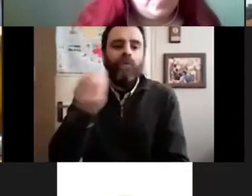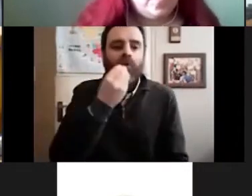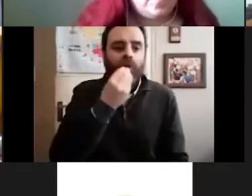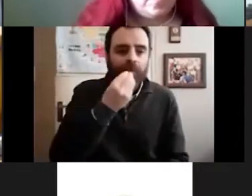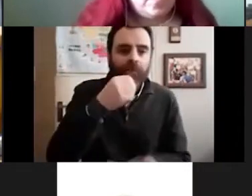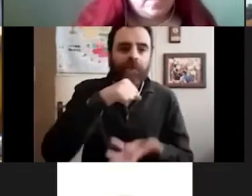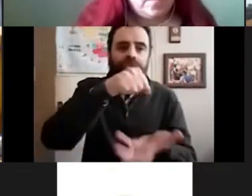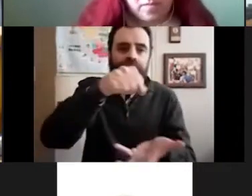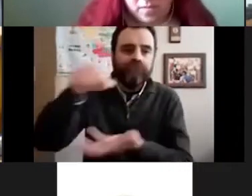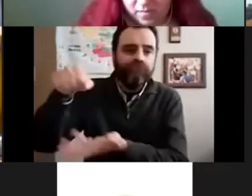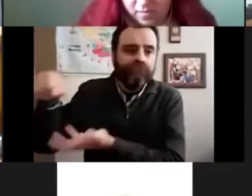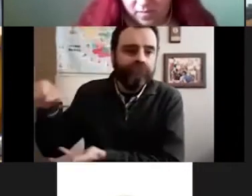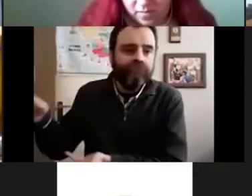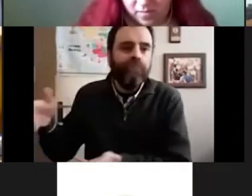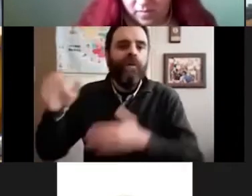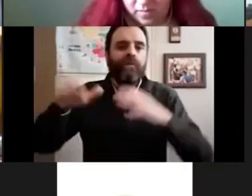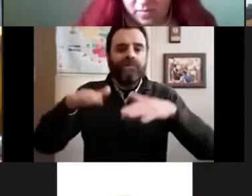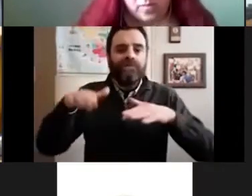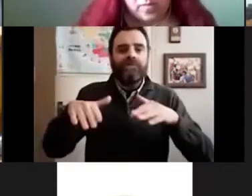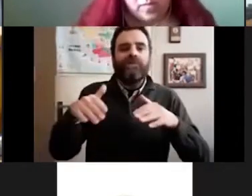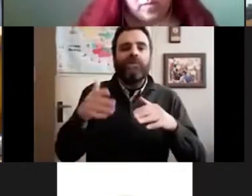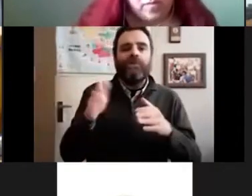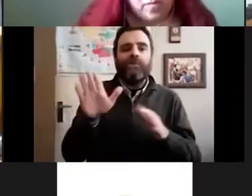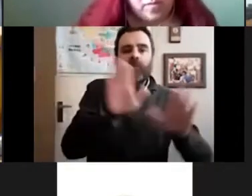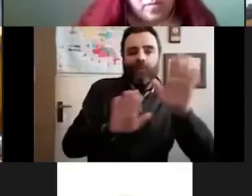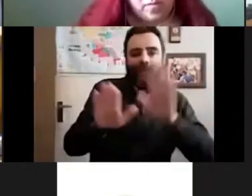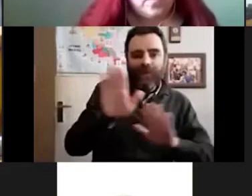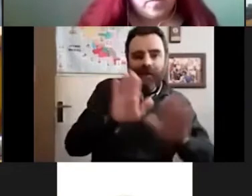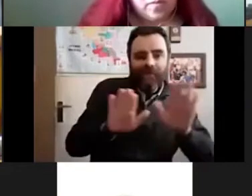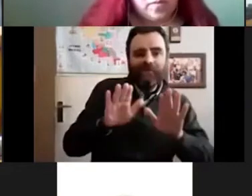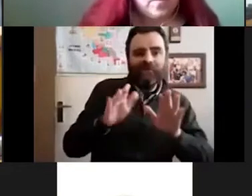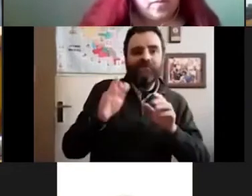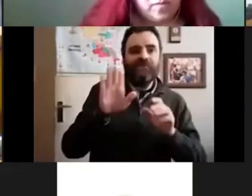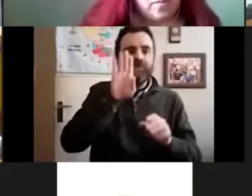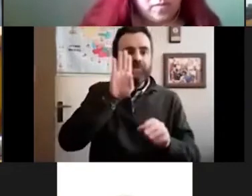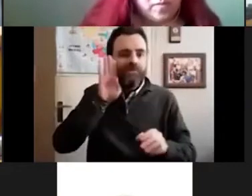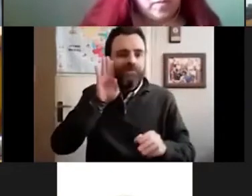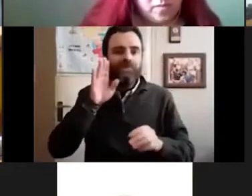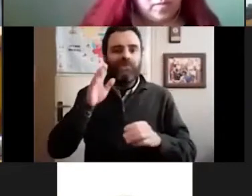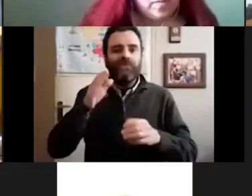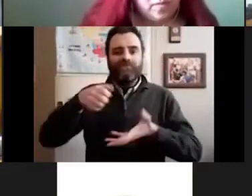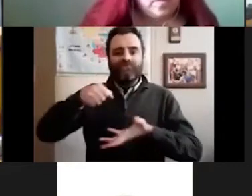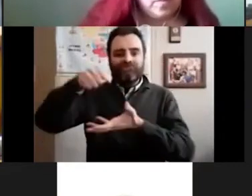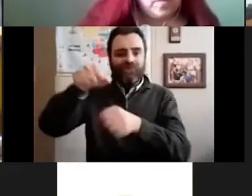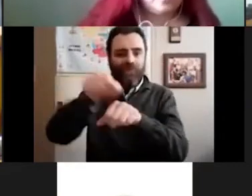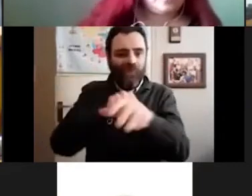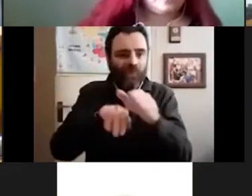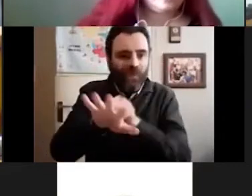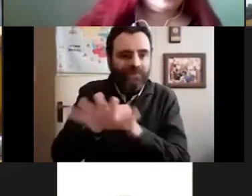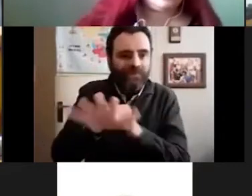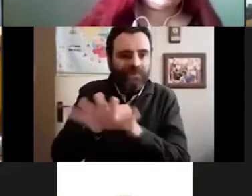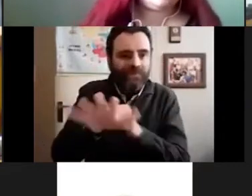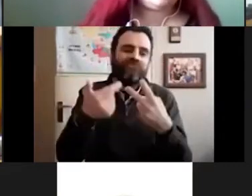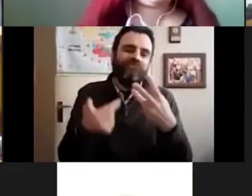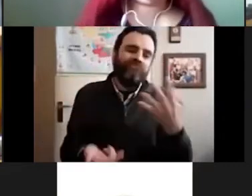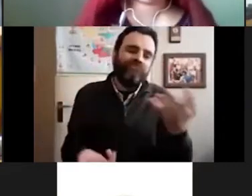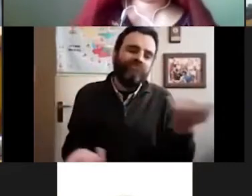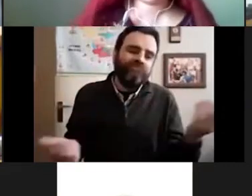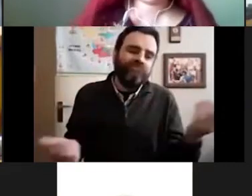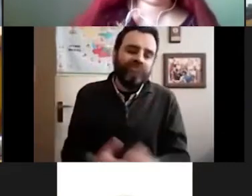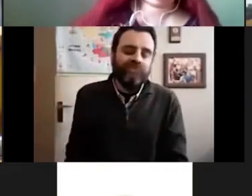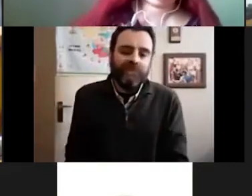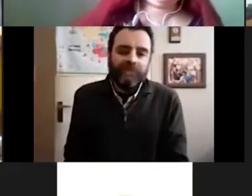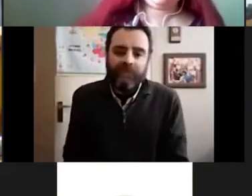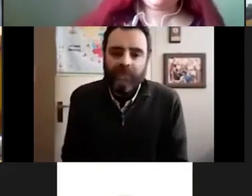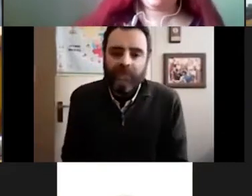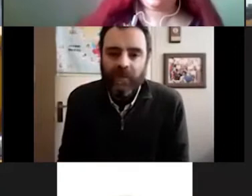todos nosotros para poder dar las cajas de alimentación también, a veces para poder cuidar, limpiar,